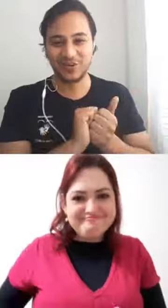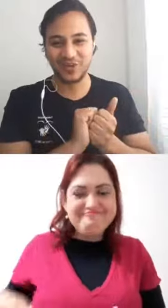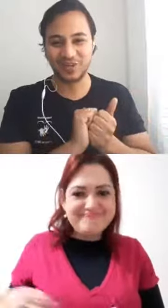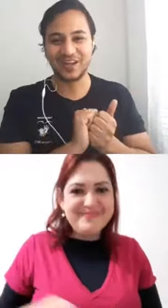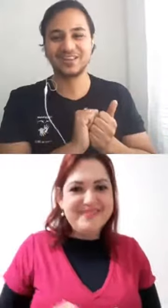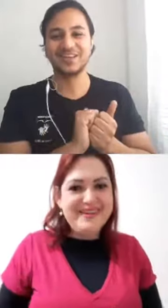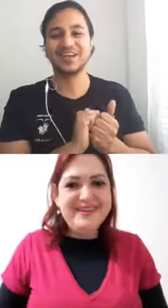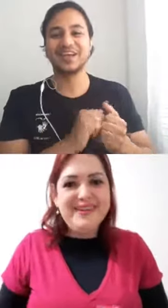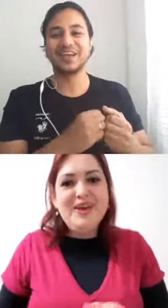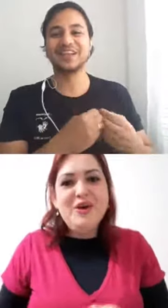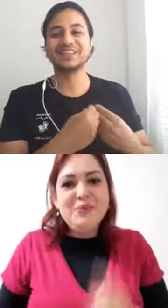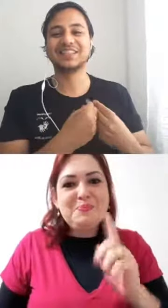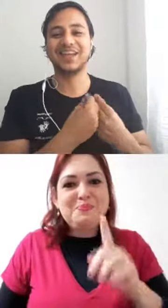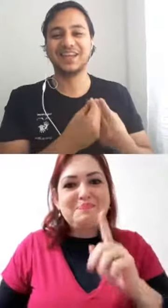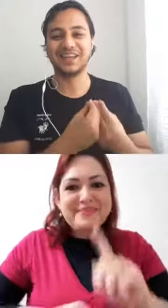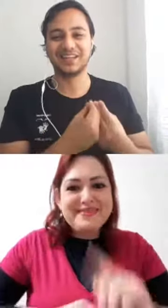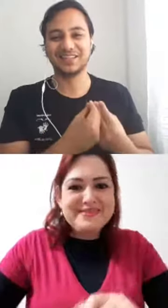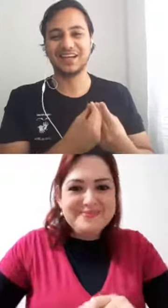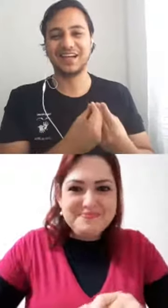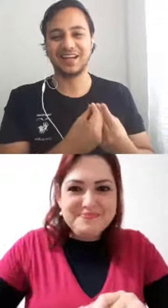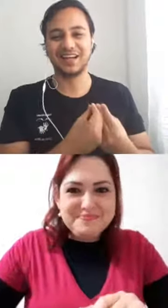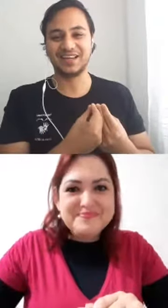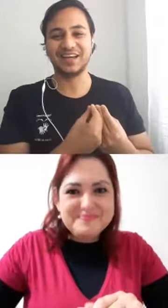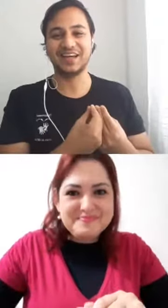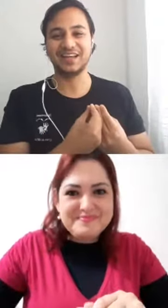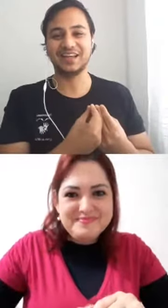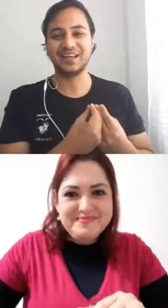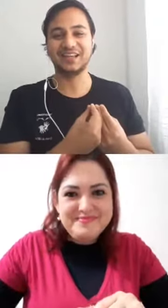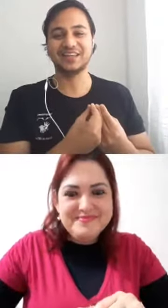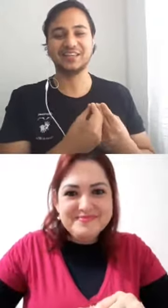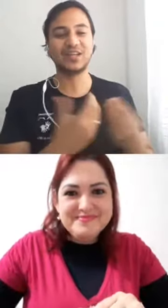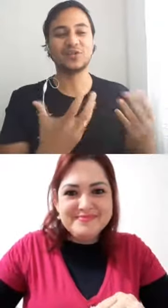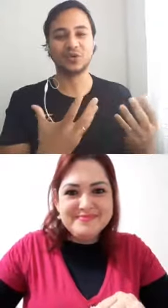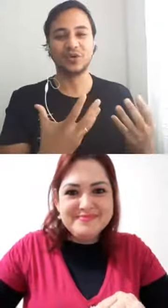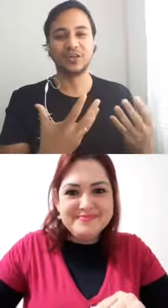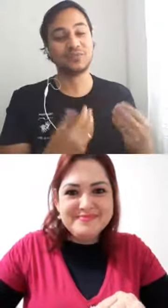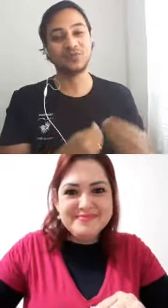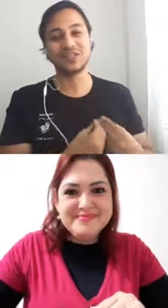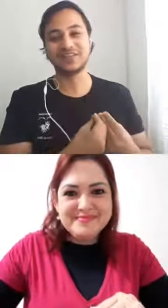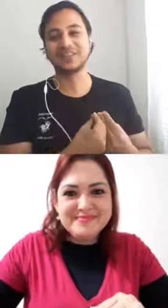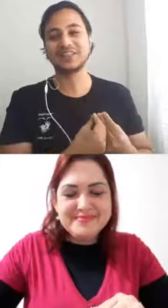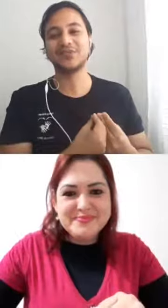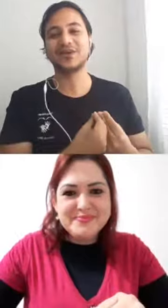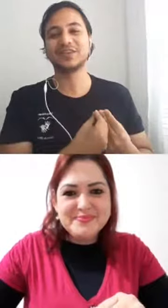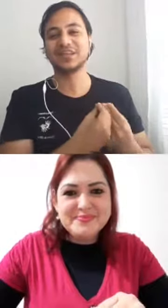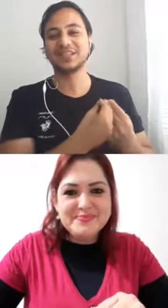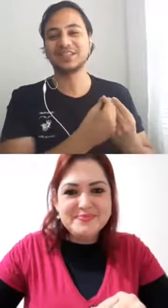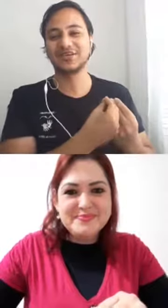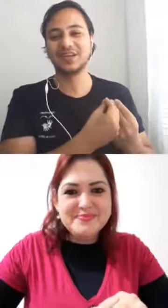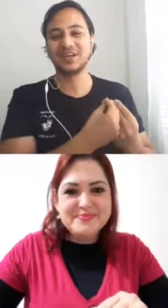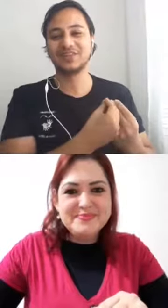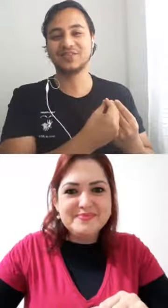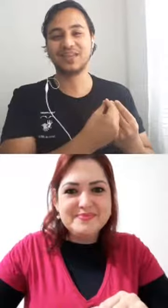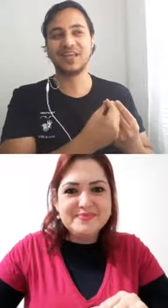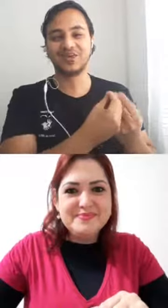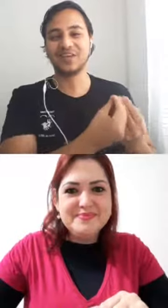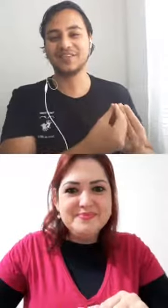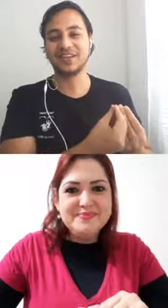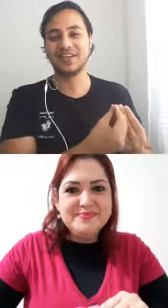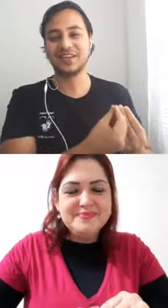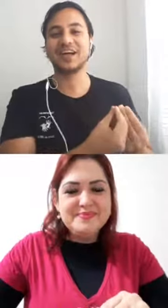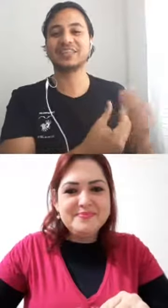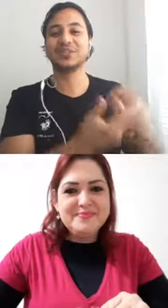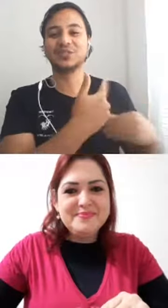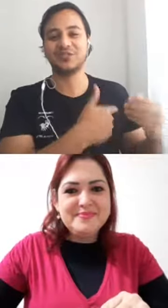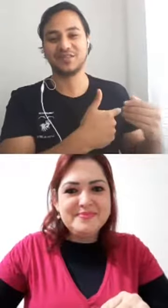adaptações curriculares, eles têm eles têm tudo. E muitas vezes, então, falta a questão de você reconhecer,